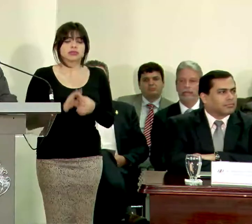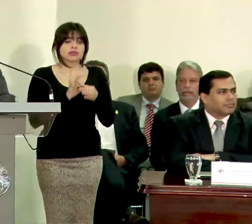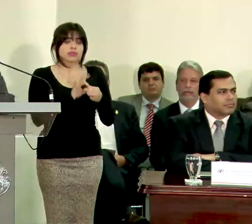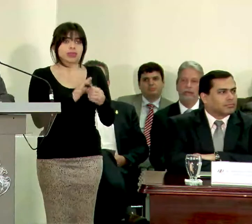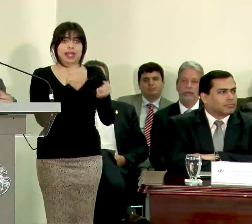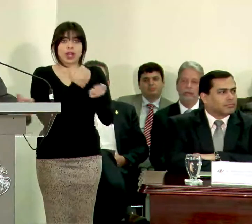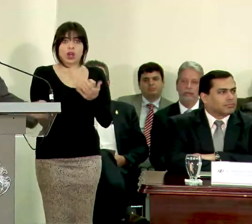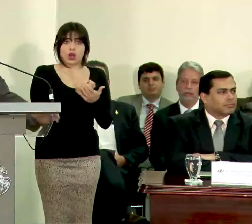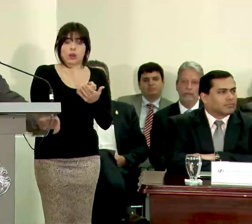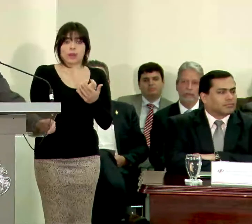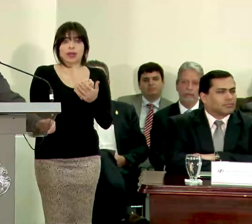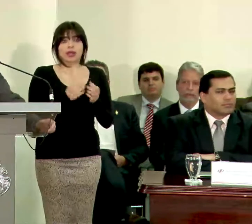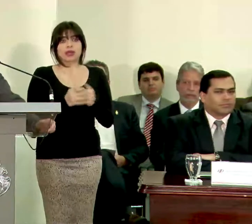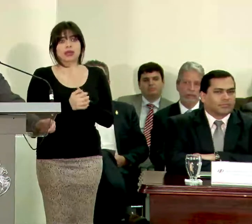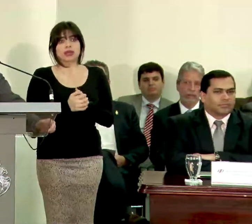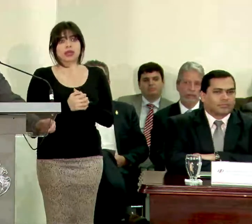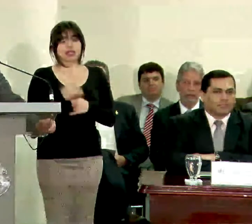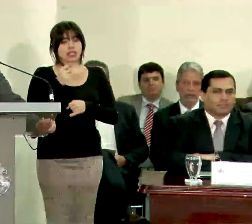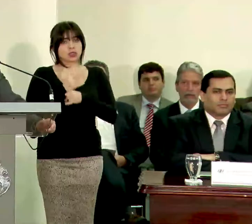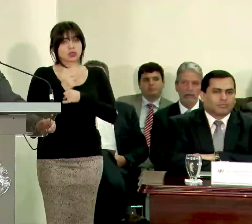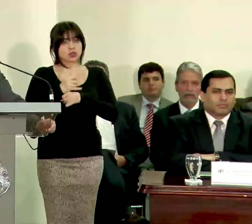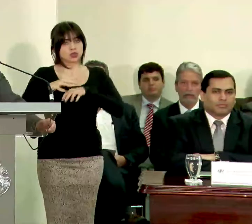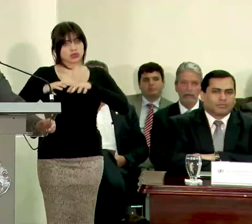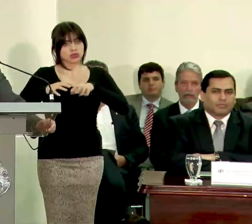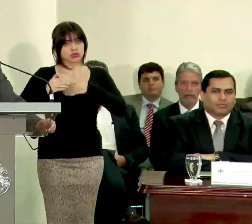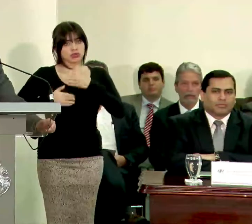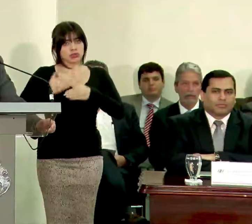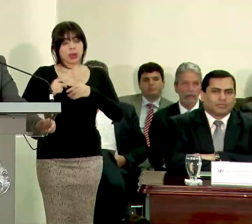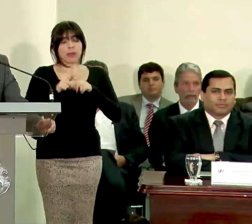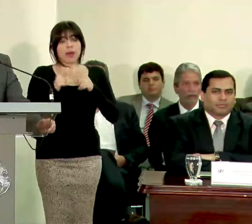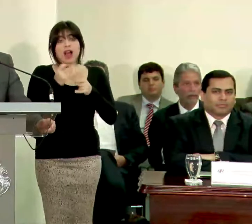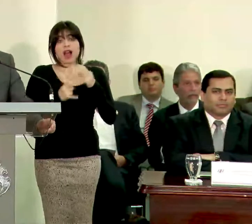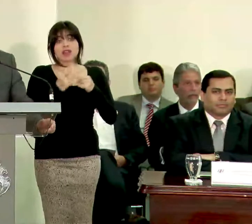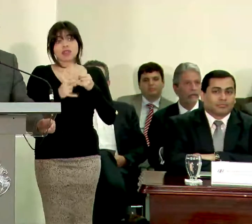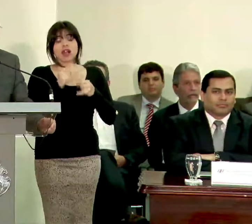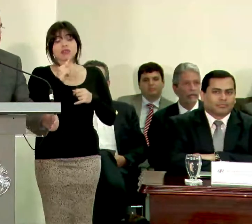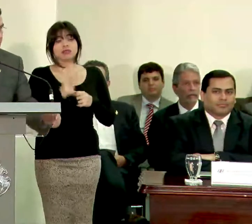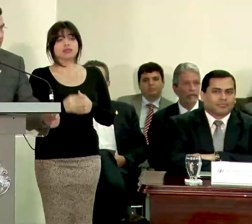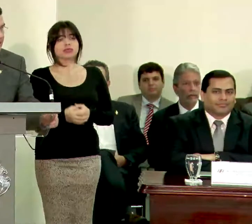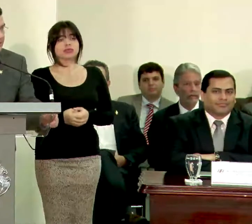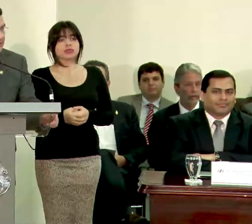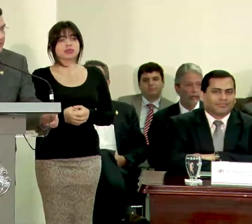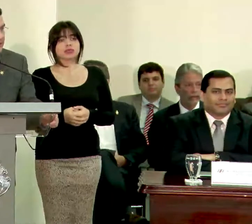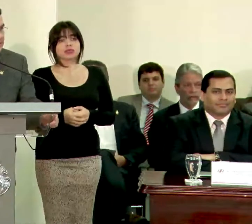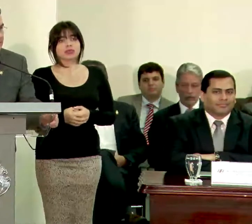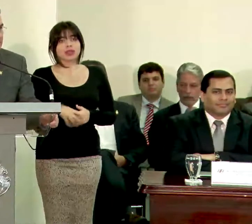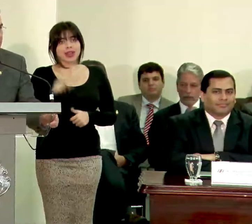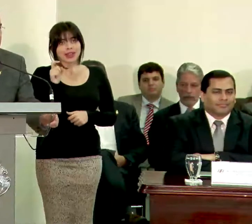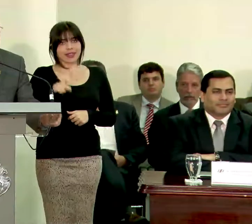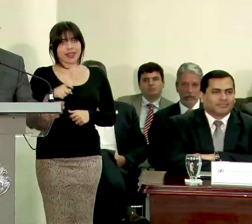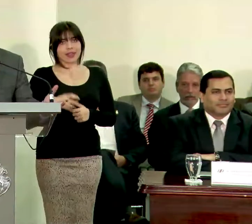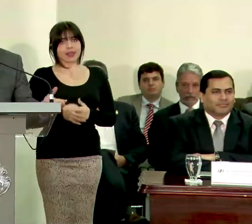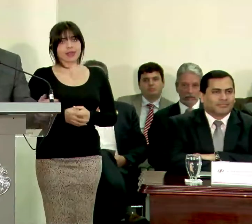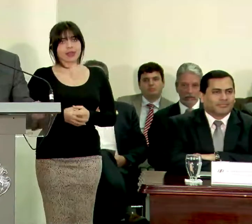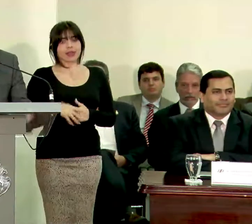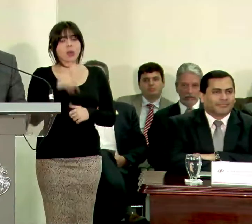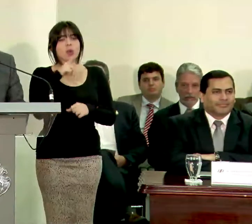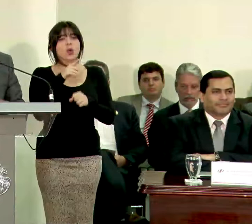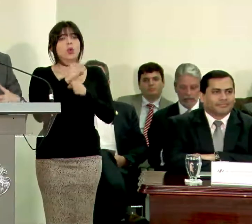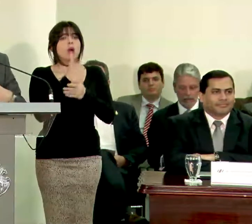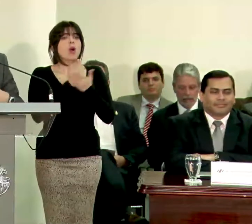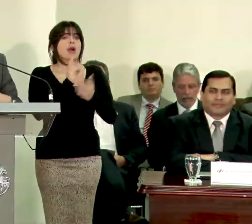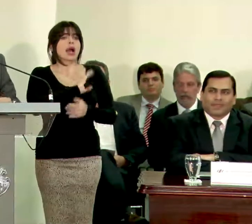de la economía y del hacer institucional, pero al final de cuentas debían ser cumplir